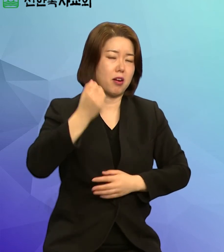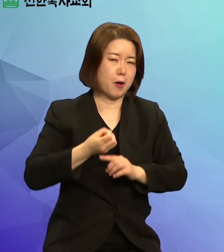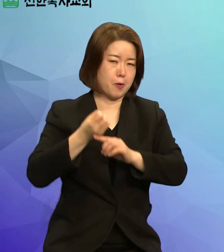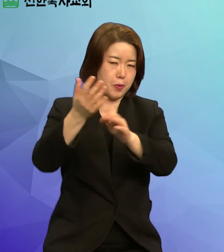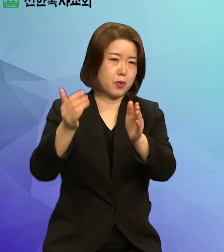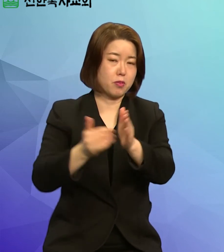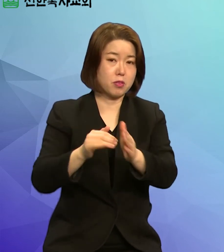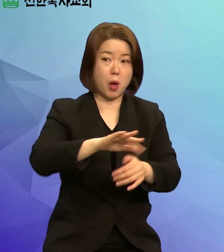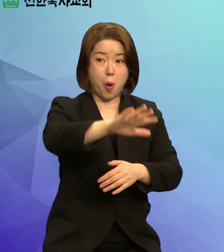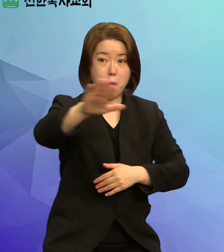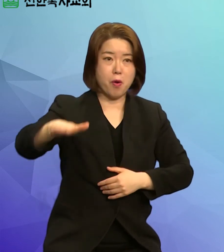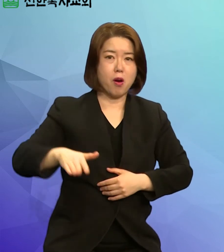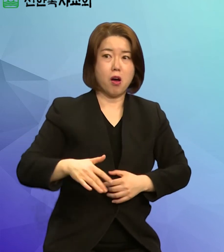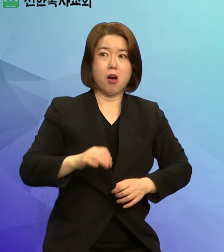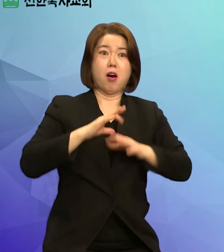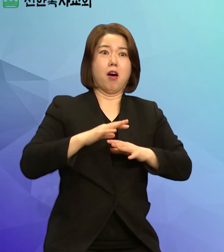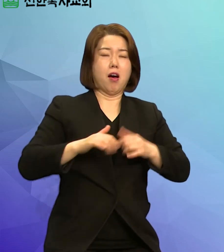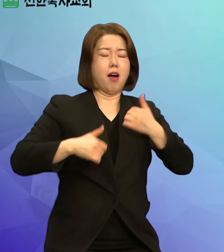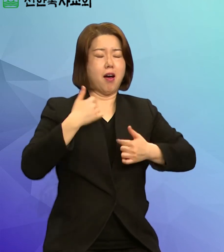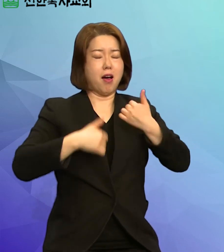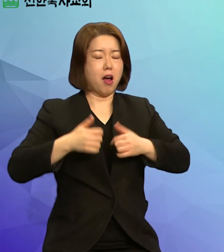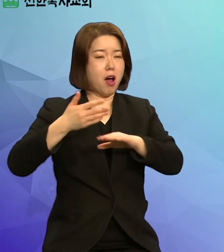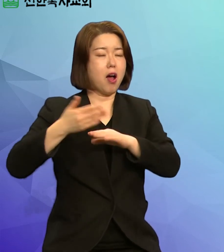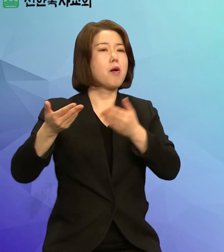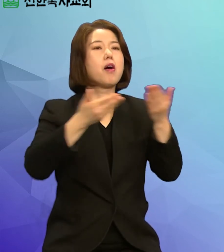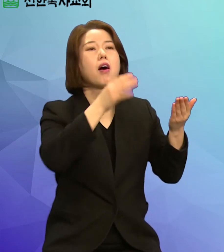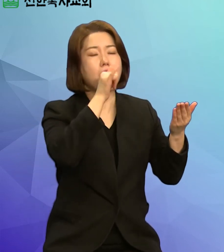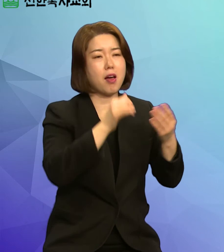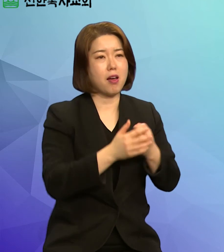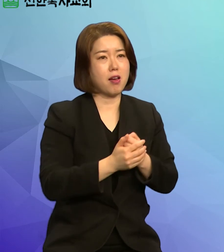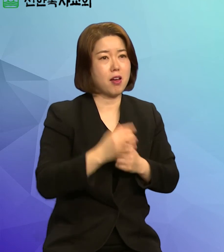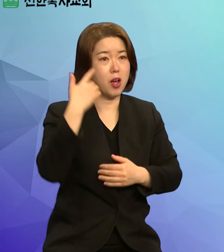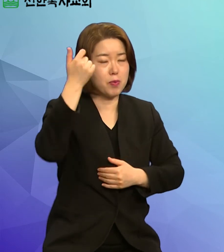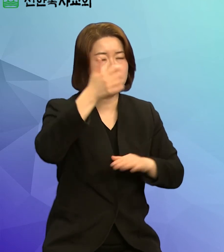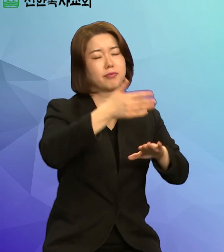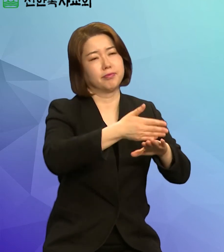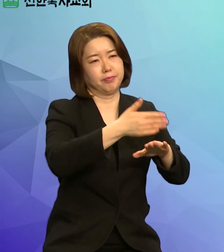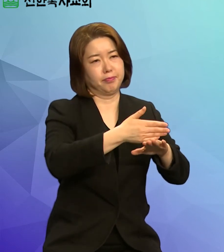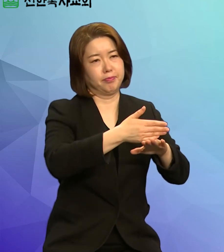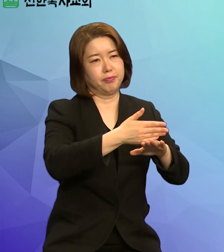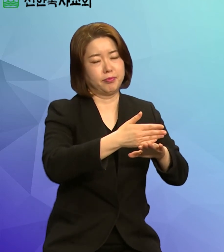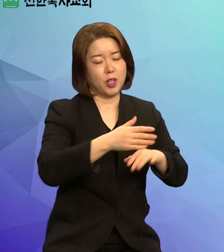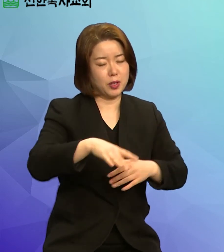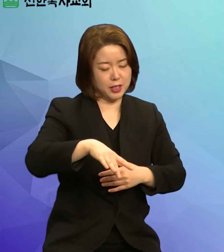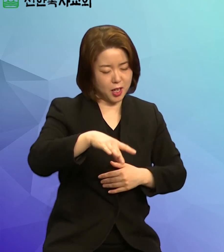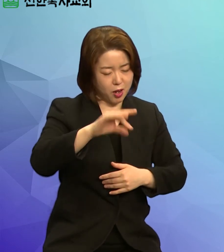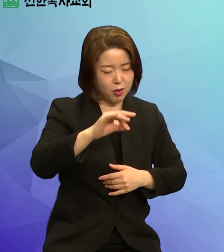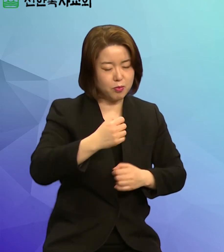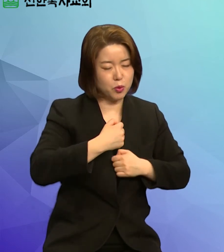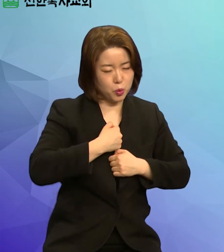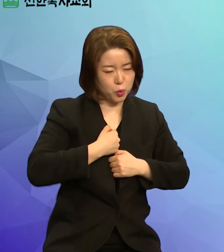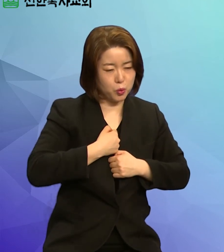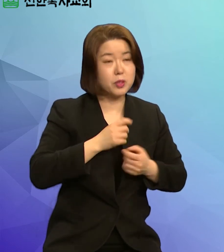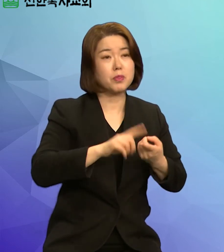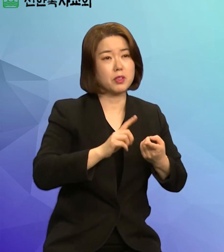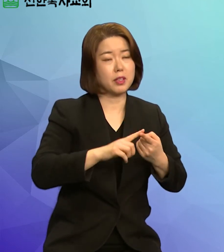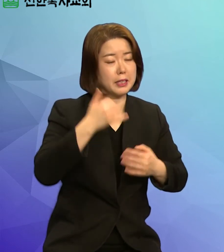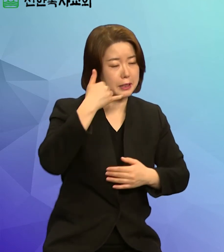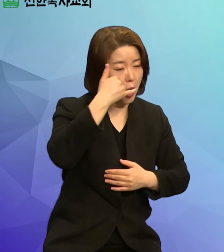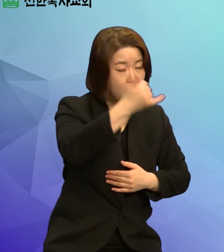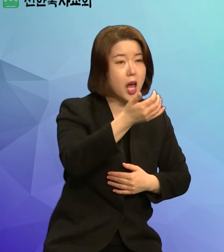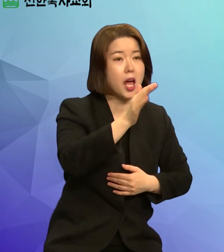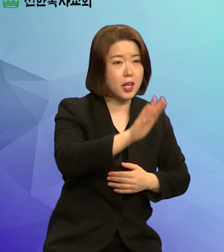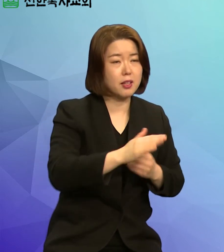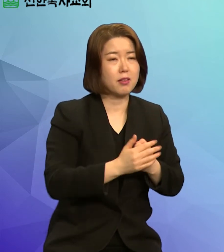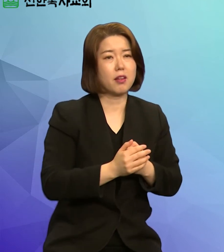너무 놀라고 기뻐하였습니다. 목사님 감사합니다. 그리고 처음 이렇게 조심스럽게 전화를